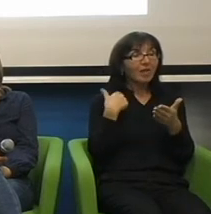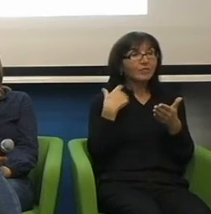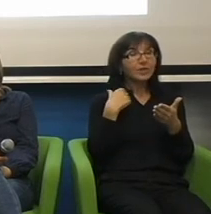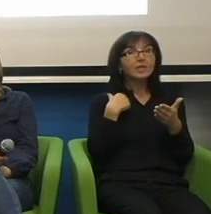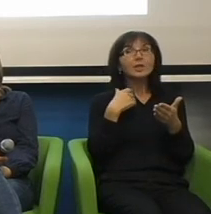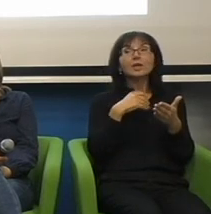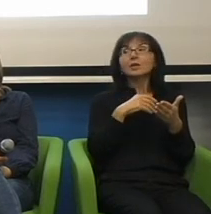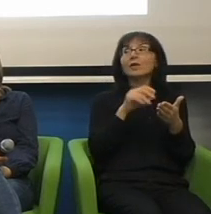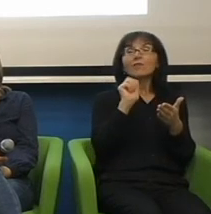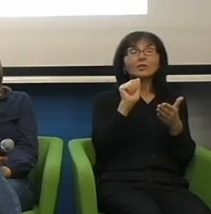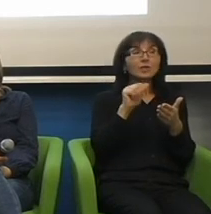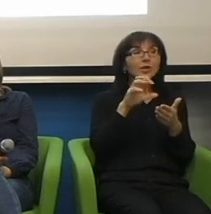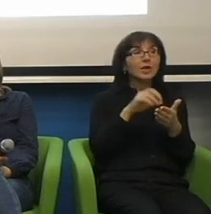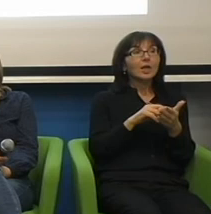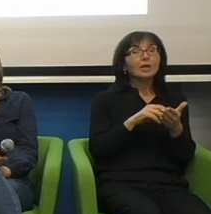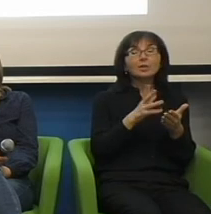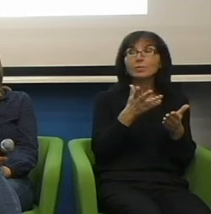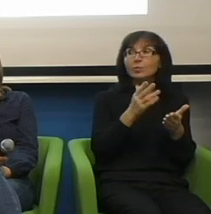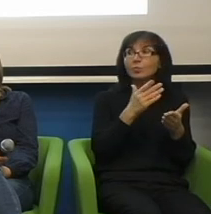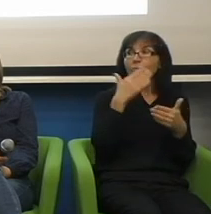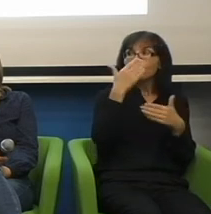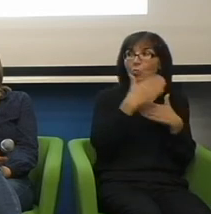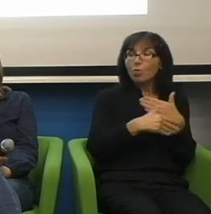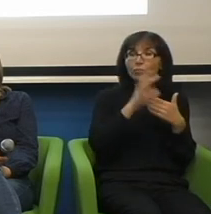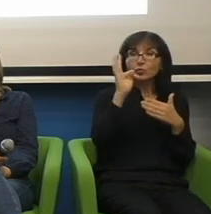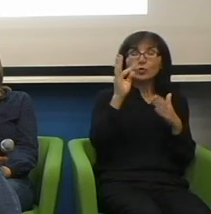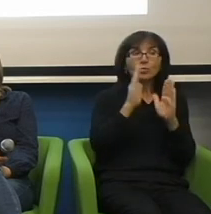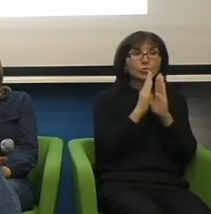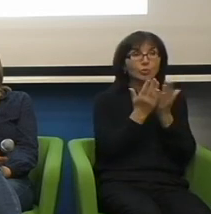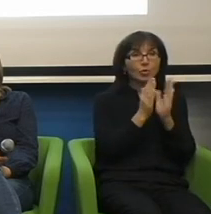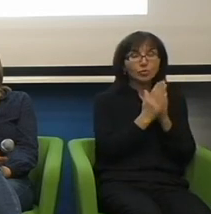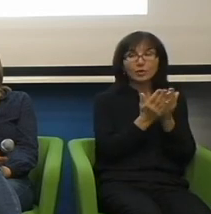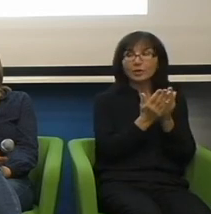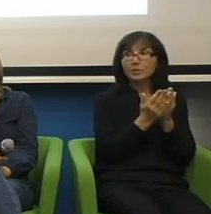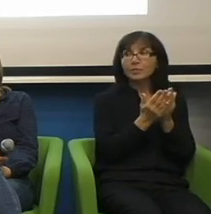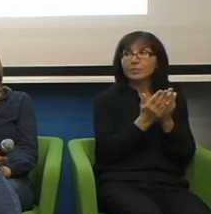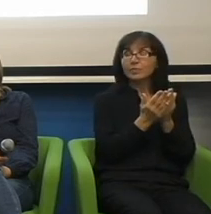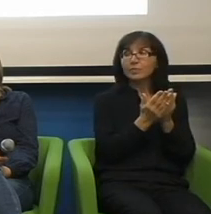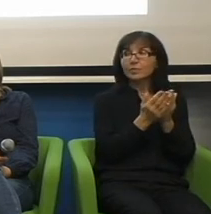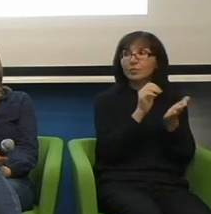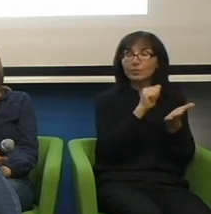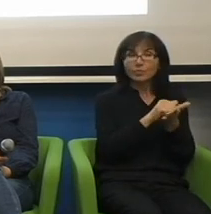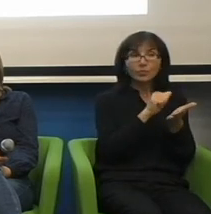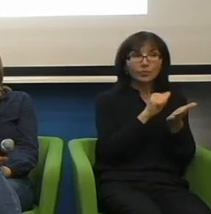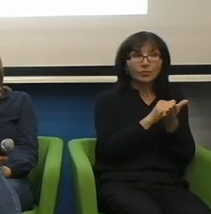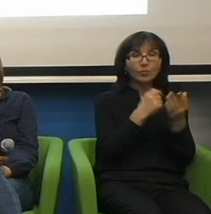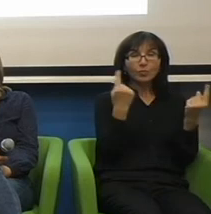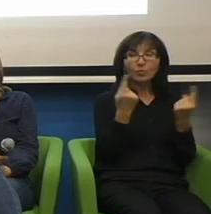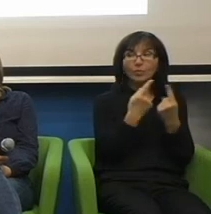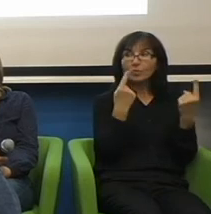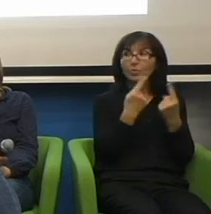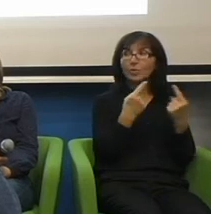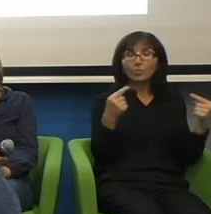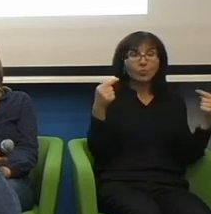Sławomira Cęckiewicza, który kończąc tą książkę, a moment publikacji zbiegł się z,